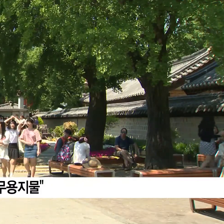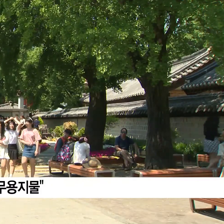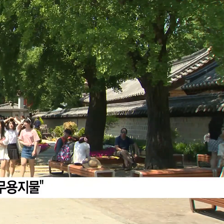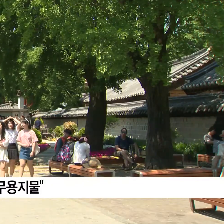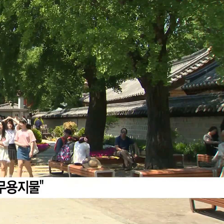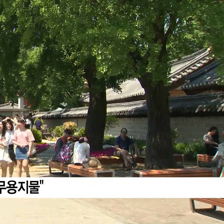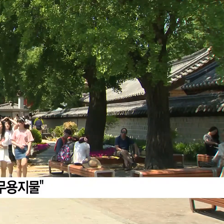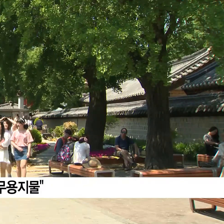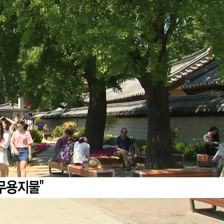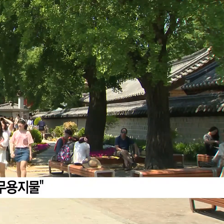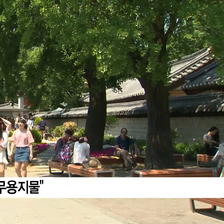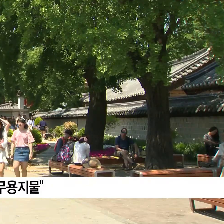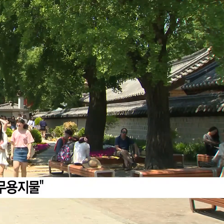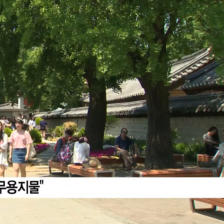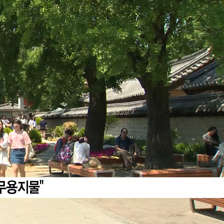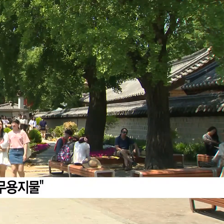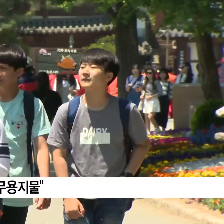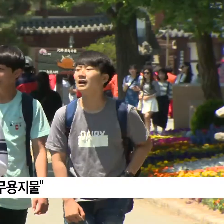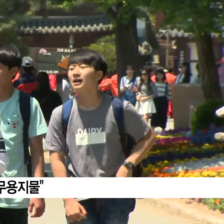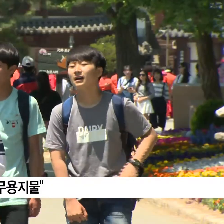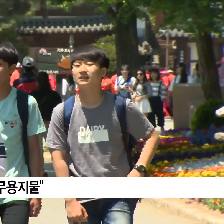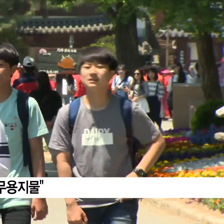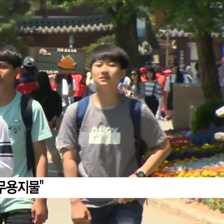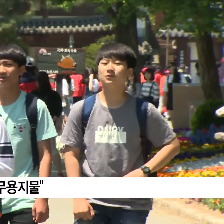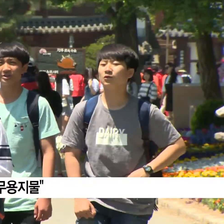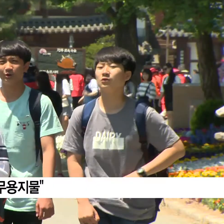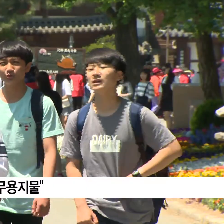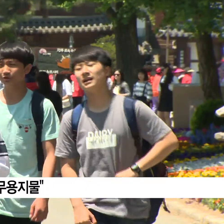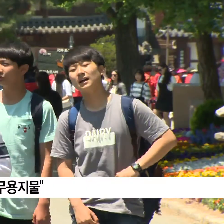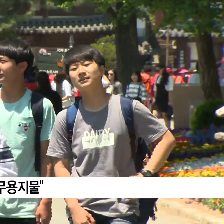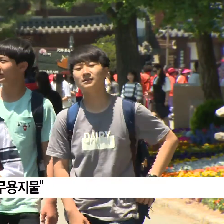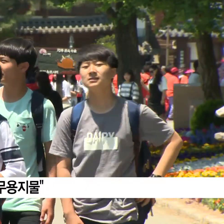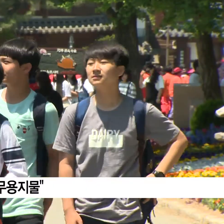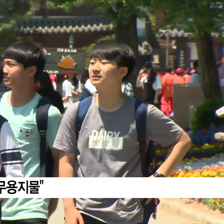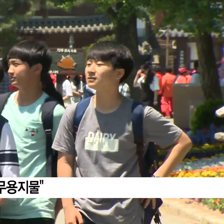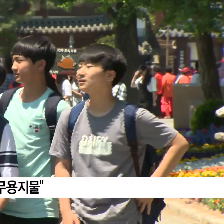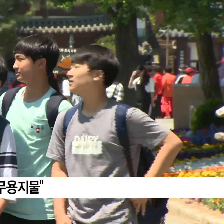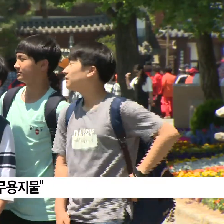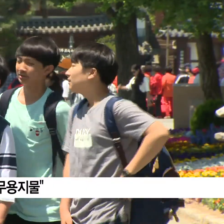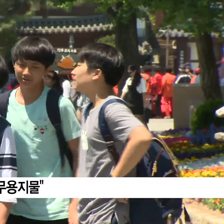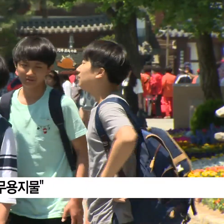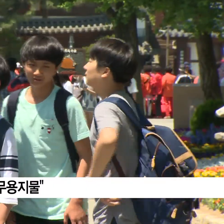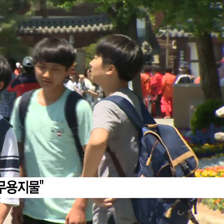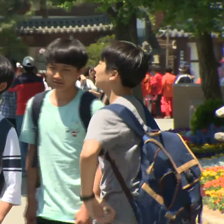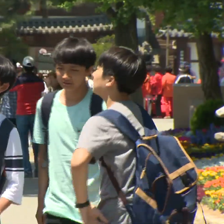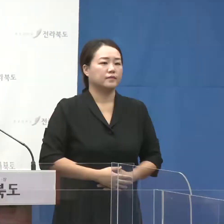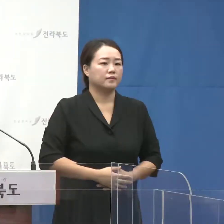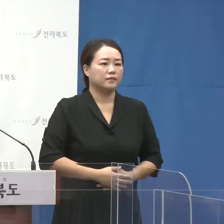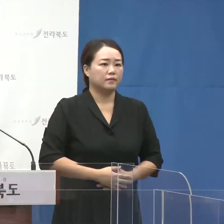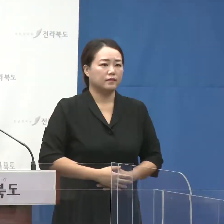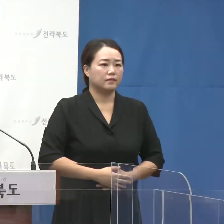예상된다며 사람들이 몰릴 것으로 보이는 장소는 가급적 피해달라고 말했습니다.